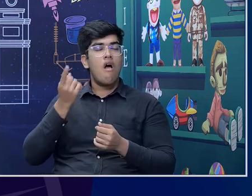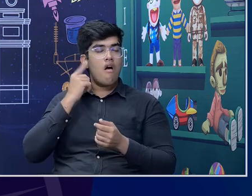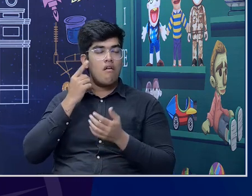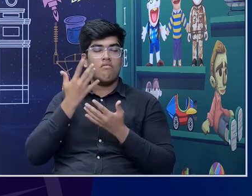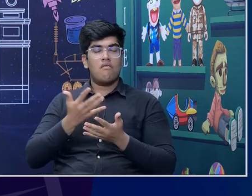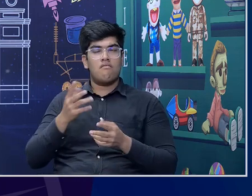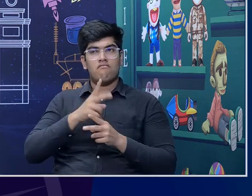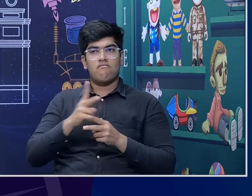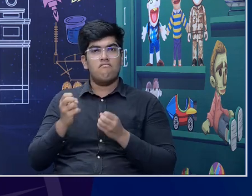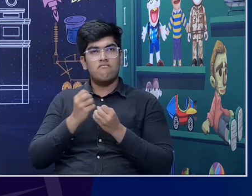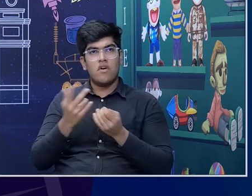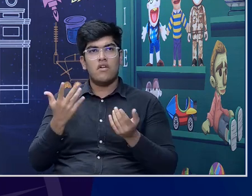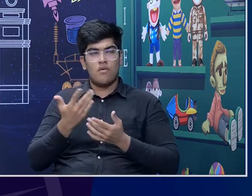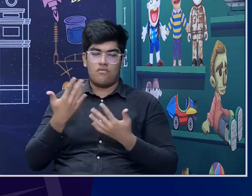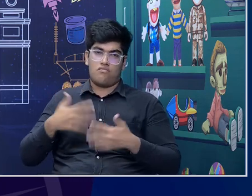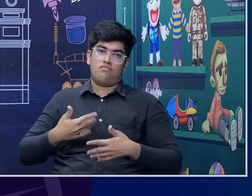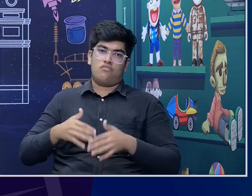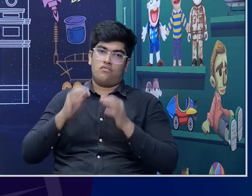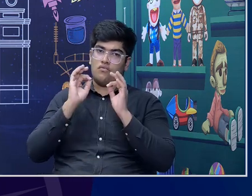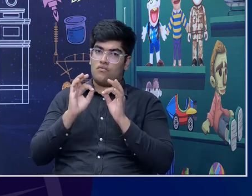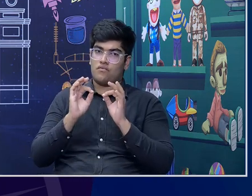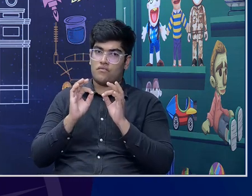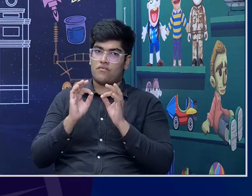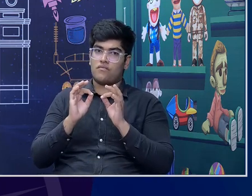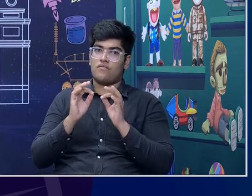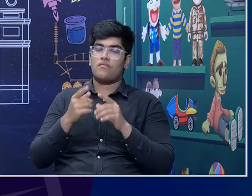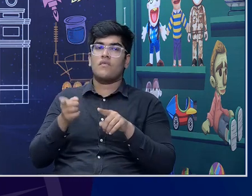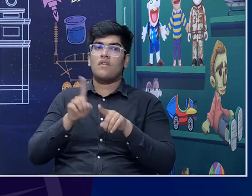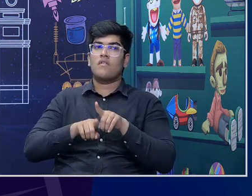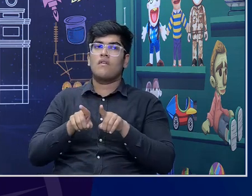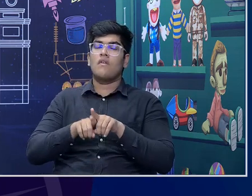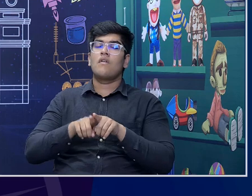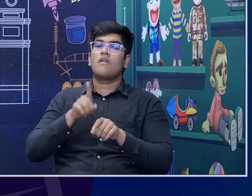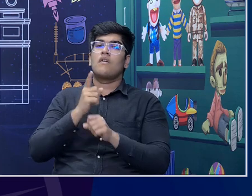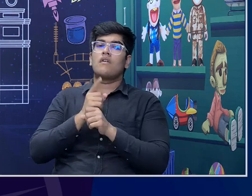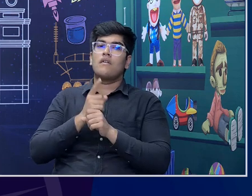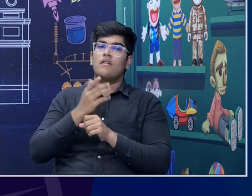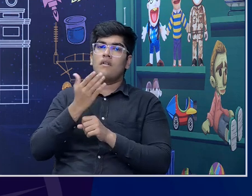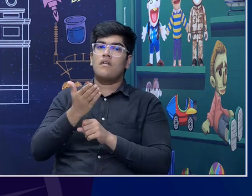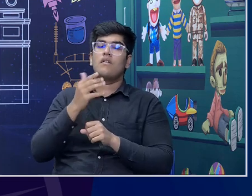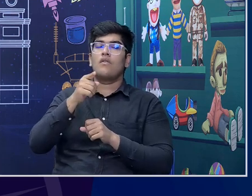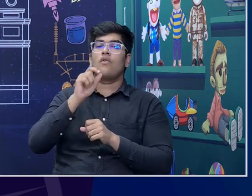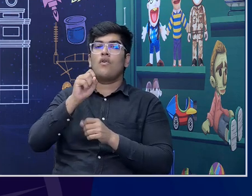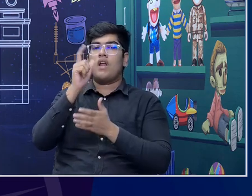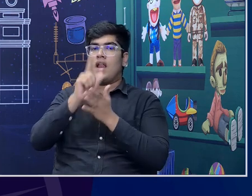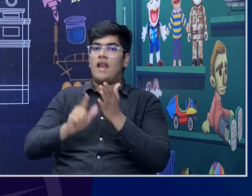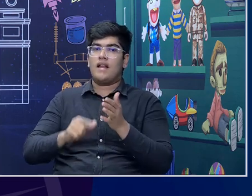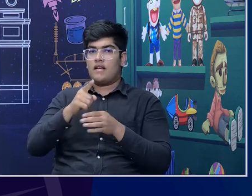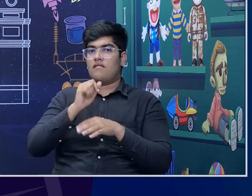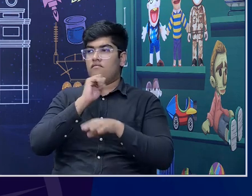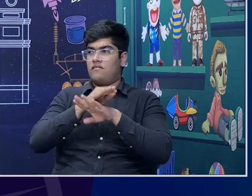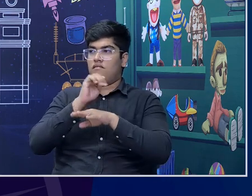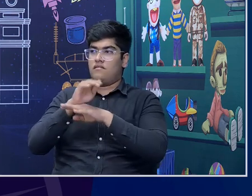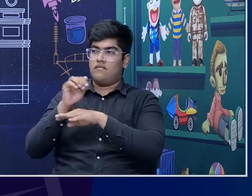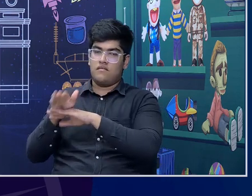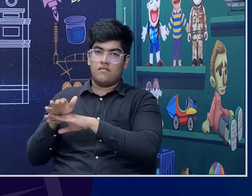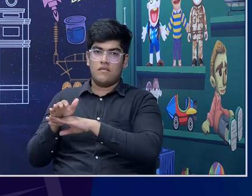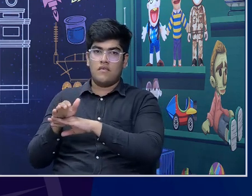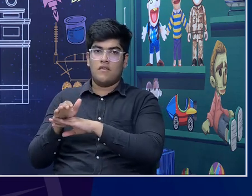बहुती महेंती हैं ये, और माम डाकी की रूप में वो अपने लोगों के डाक ले जाते हैं, तो माम